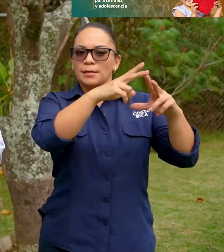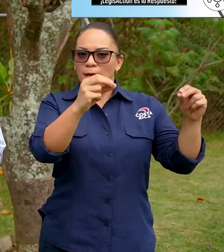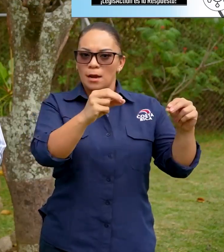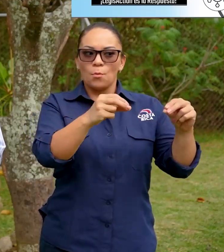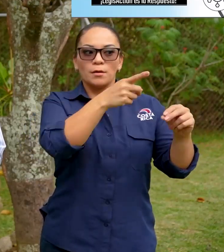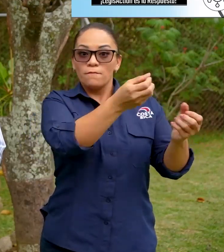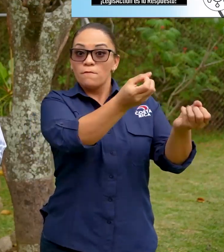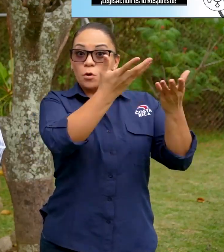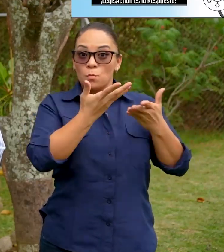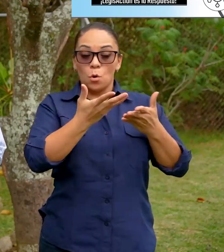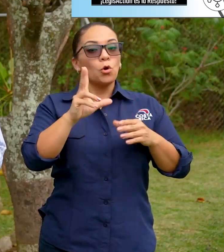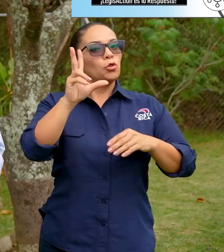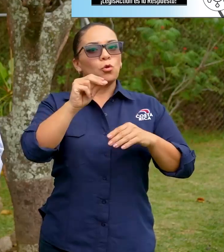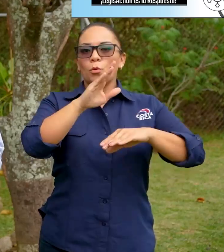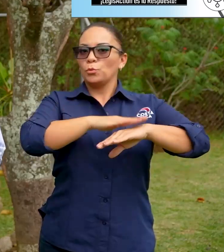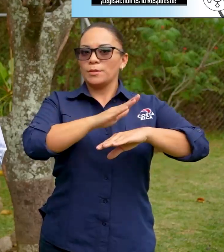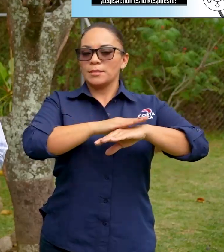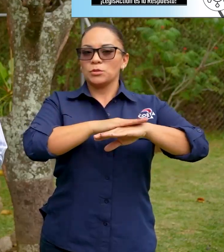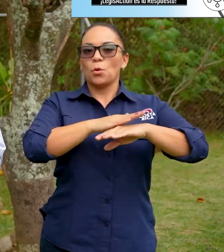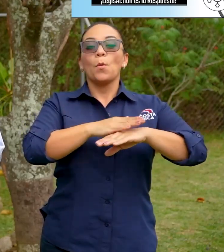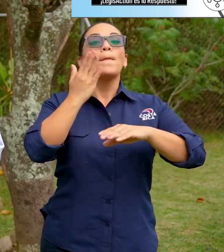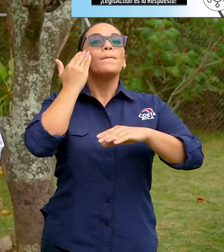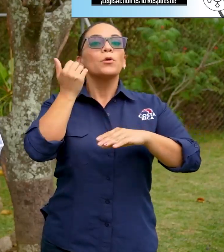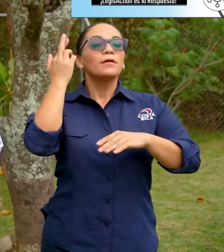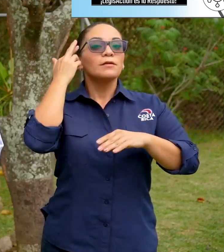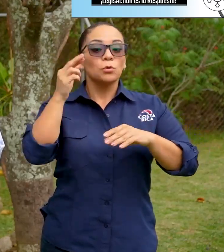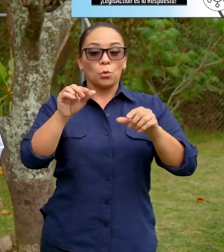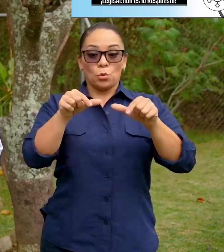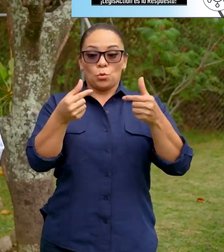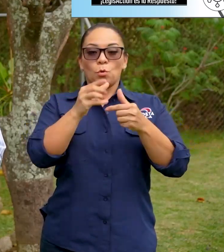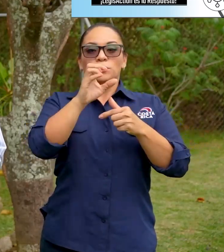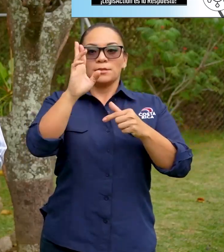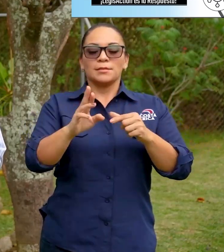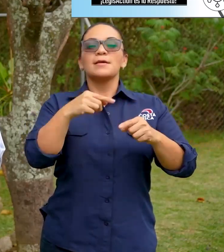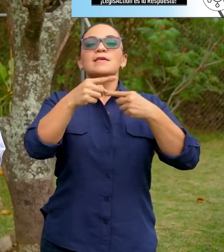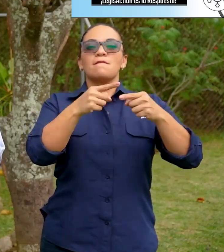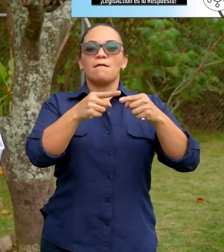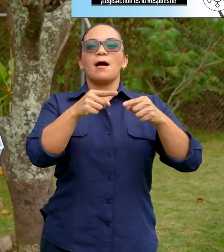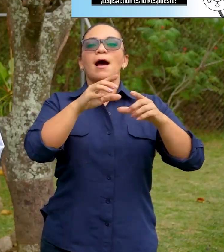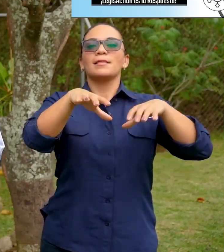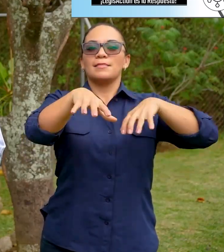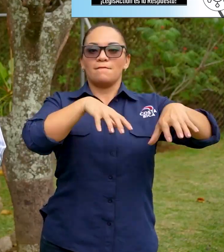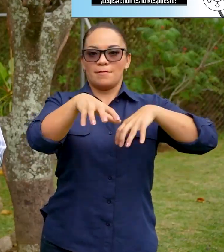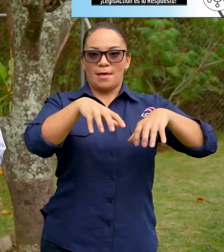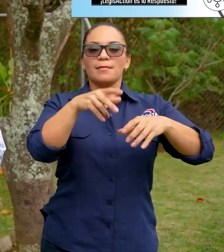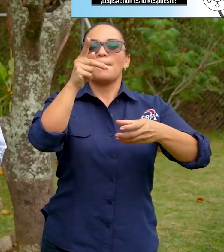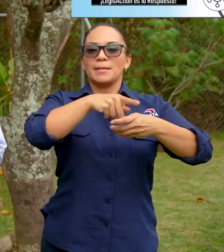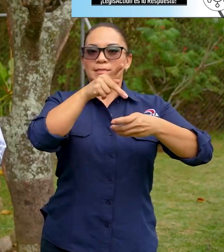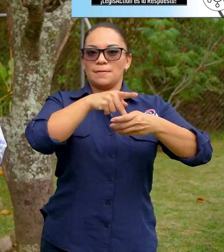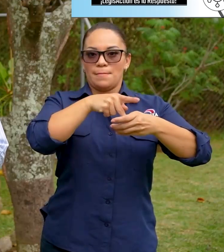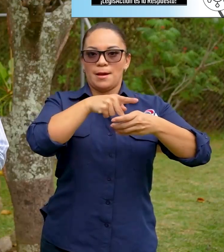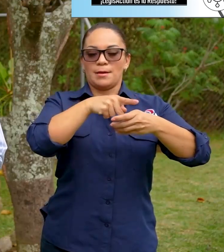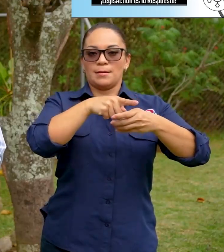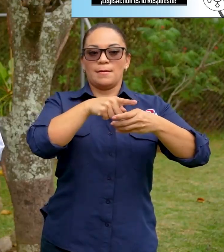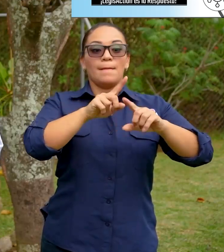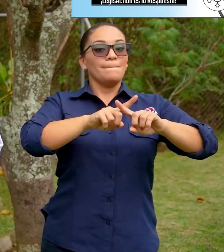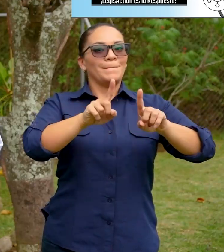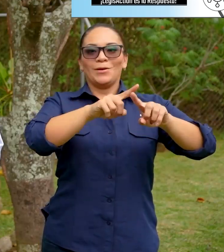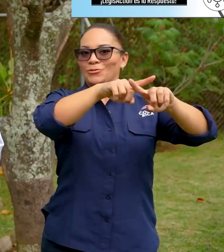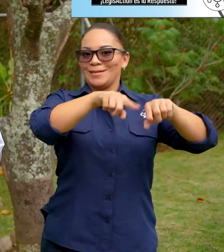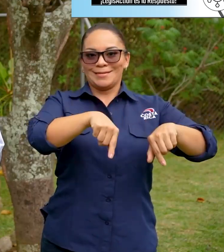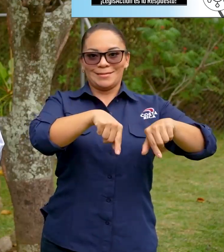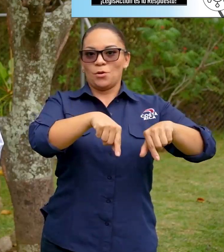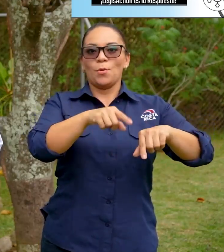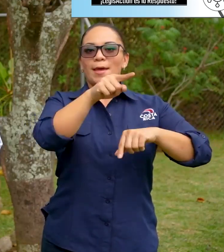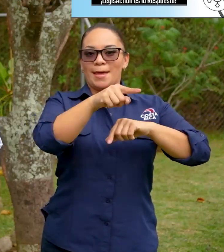autorización se dio dada la suspensión de la actividad en la que nuestros compatriotas iban a participar en el hermano país